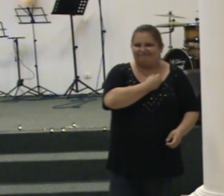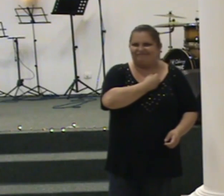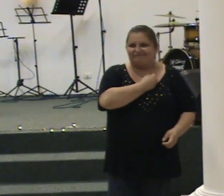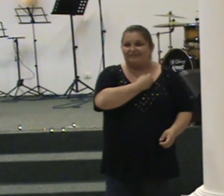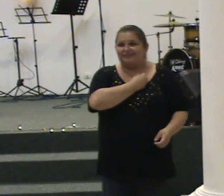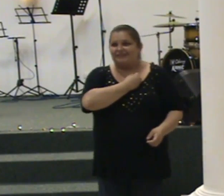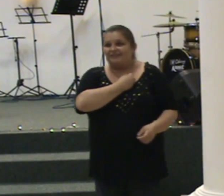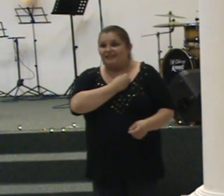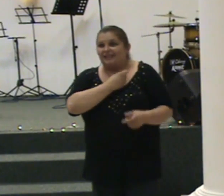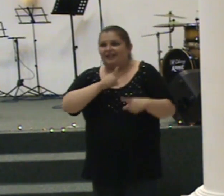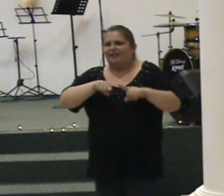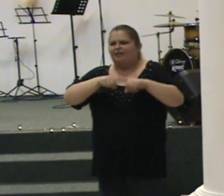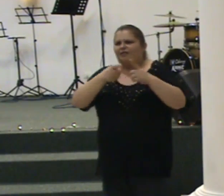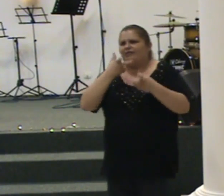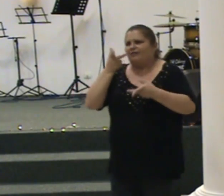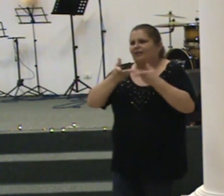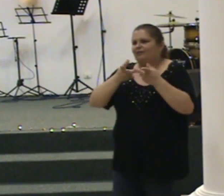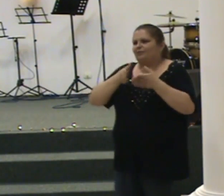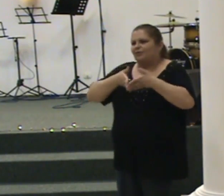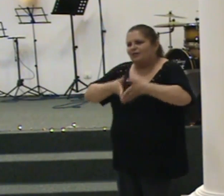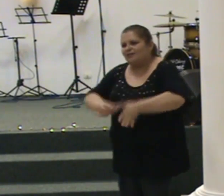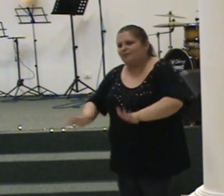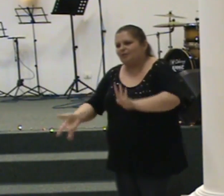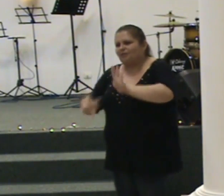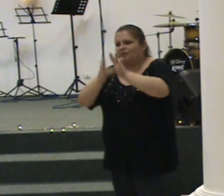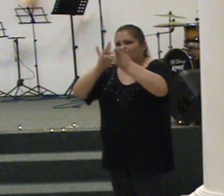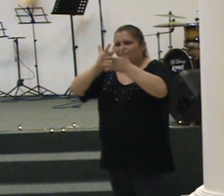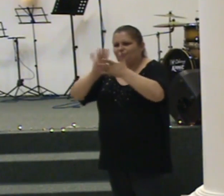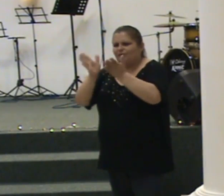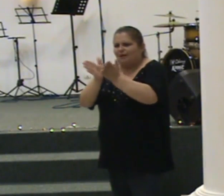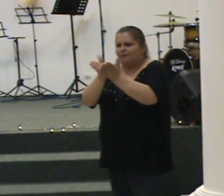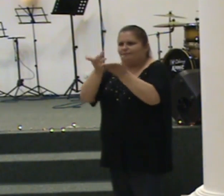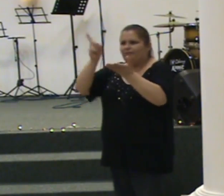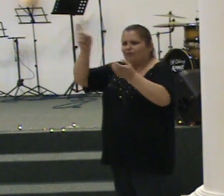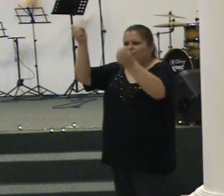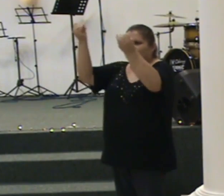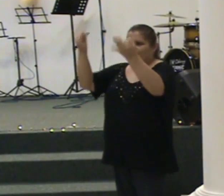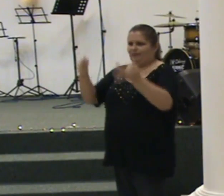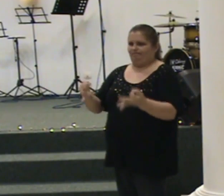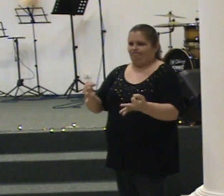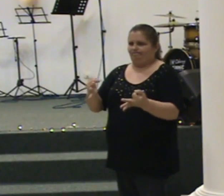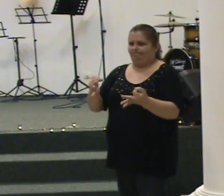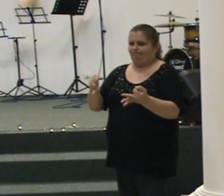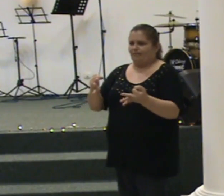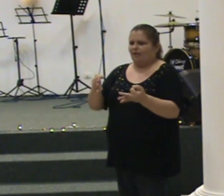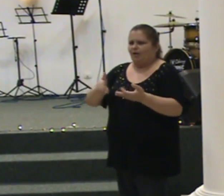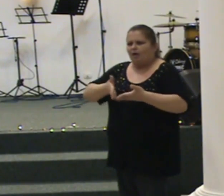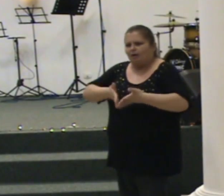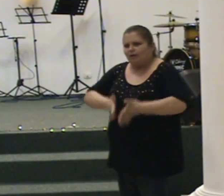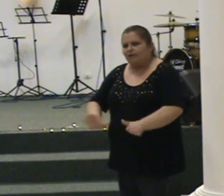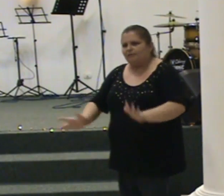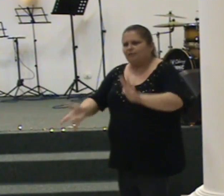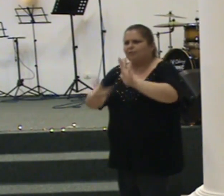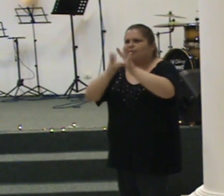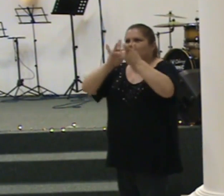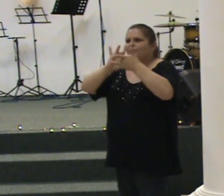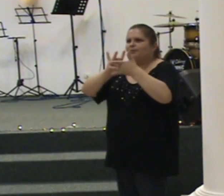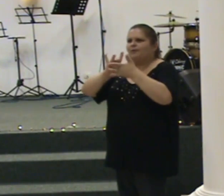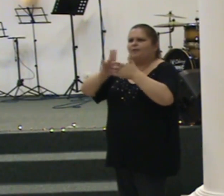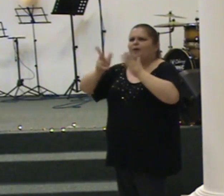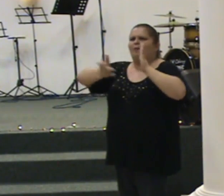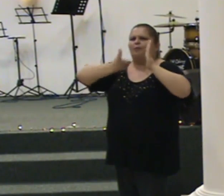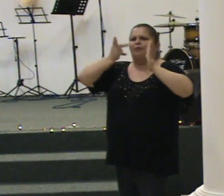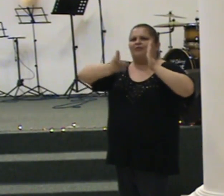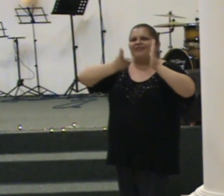nós falamos aqui do nascimento de Jesus, quando a Bíblia fala do nascimento de Jesus, a Bíblia nós temos os profetas